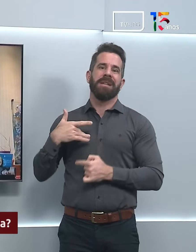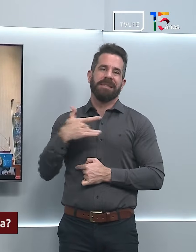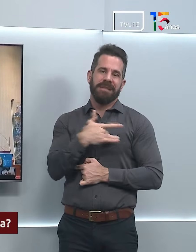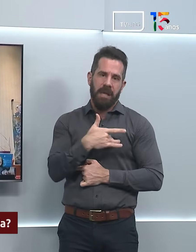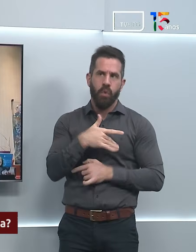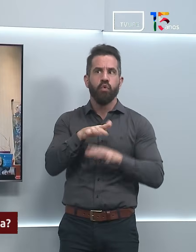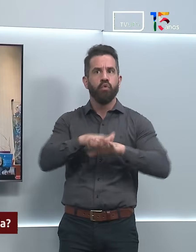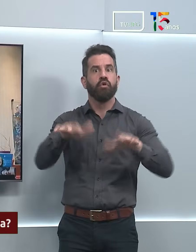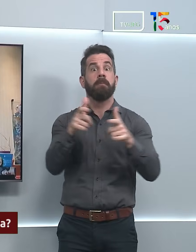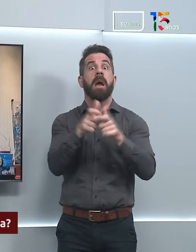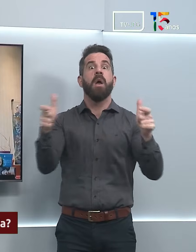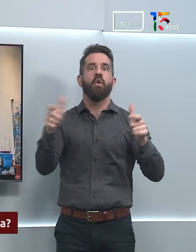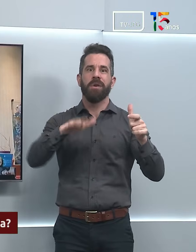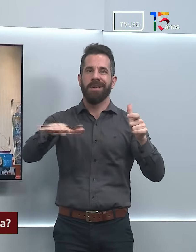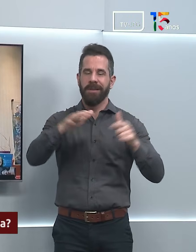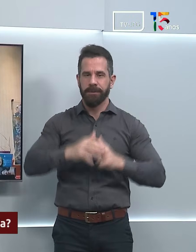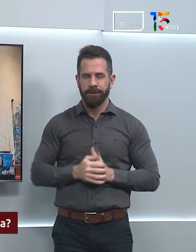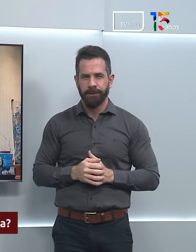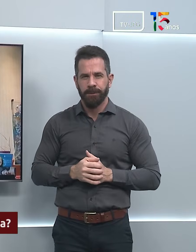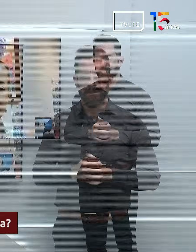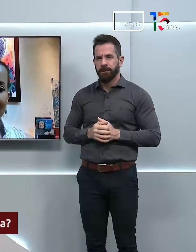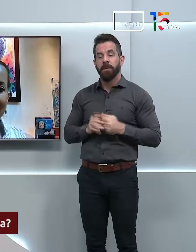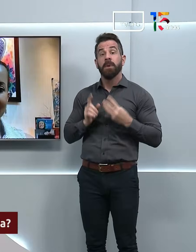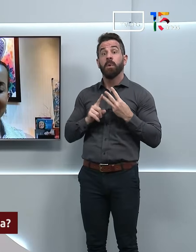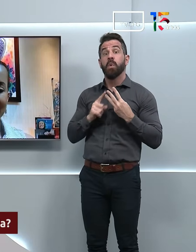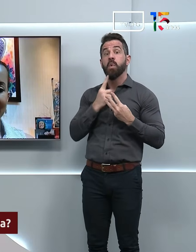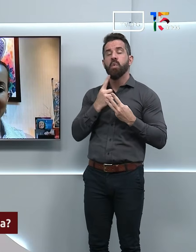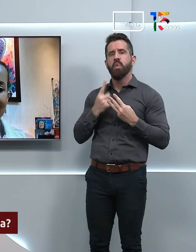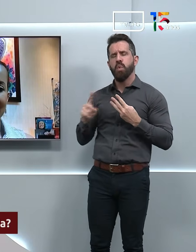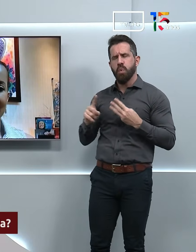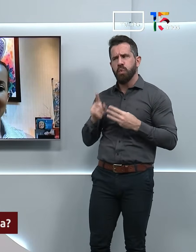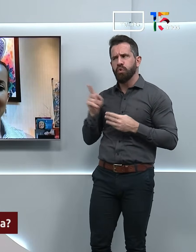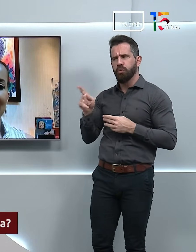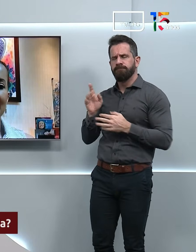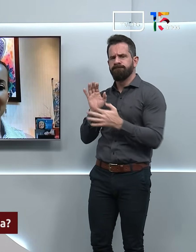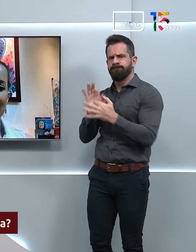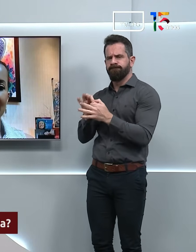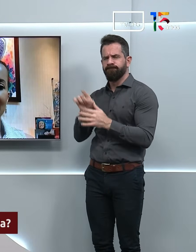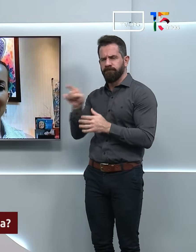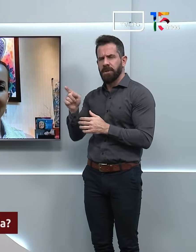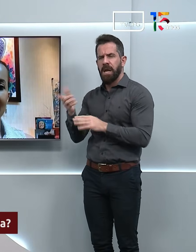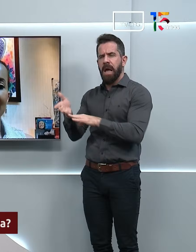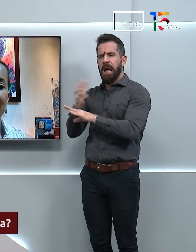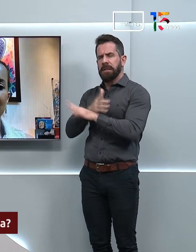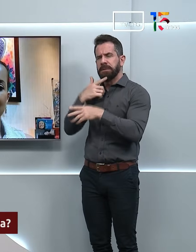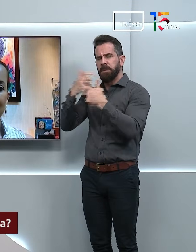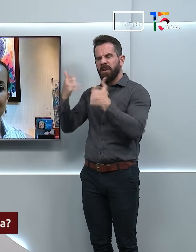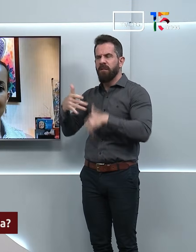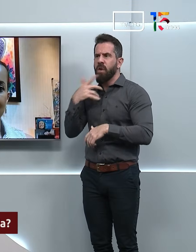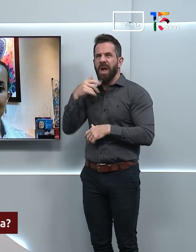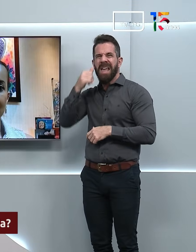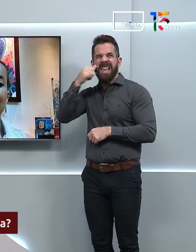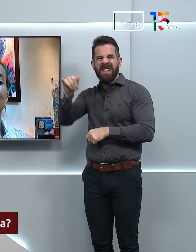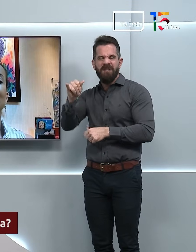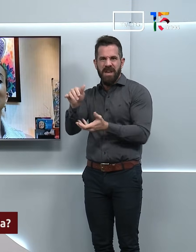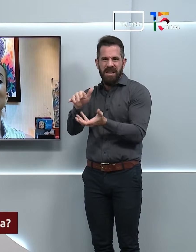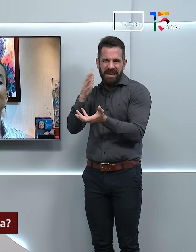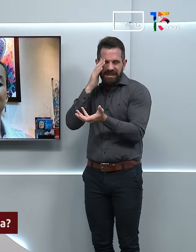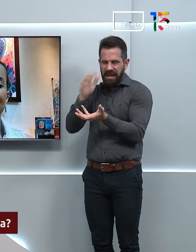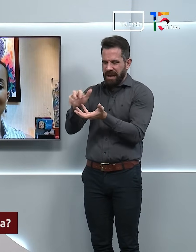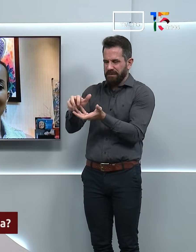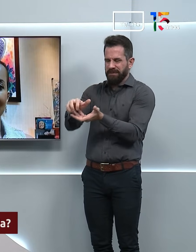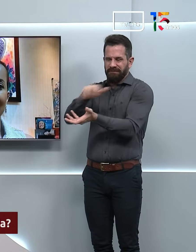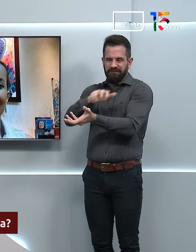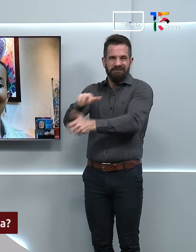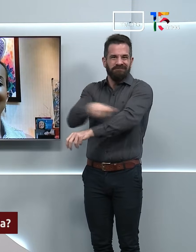da população. Para finalizar, doutora, a senhora tinha citado a importância de evitar esfregar a pele, buchas. A gente sabe que tem muita